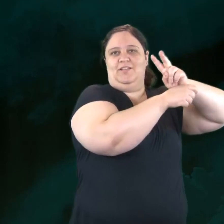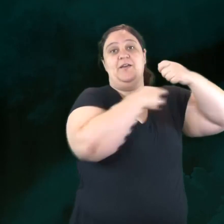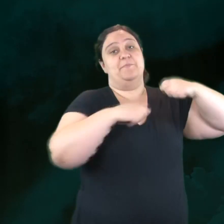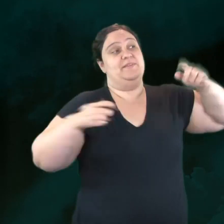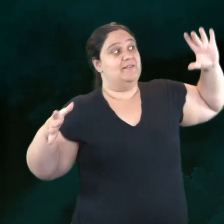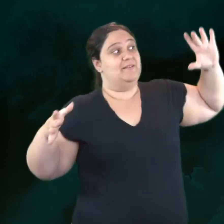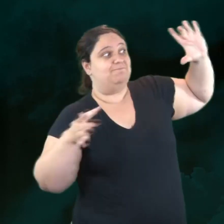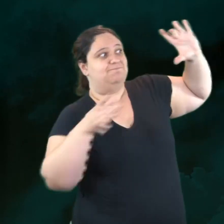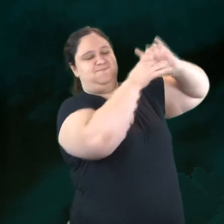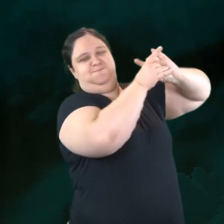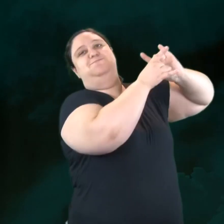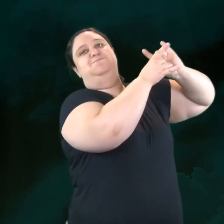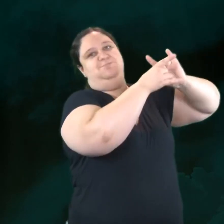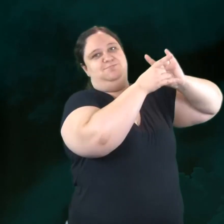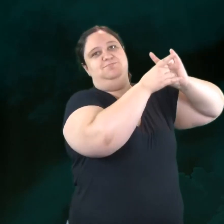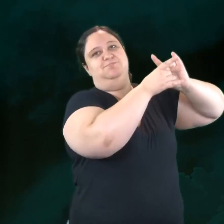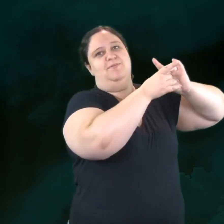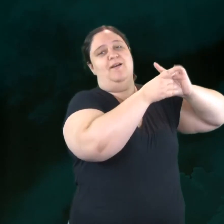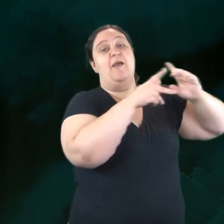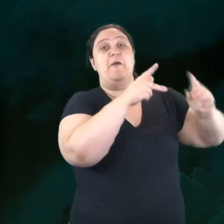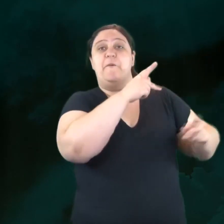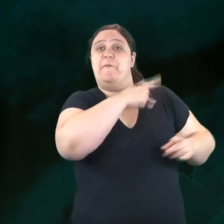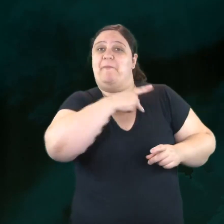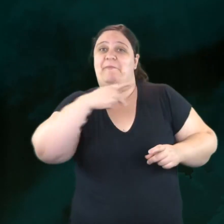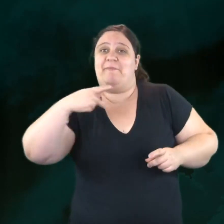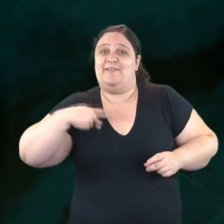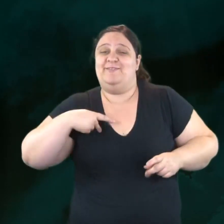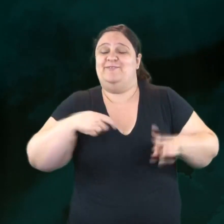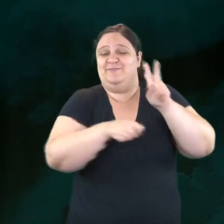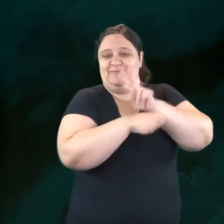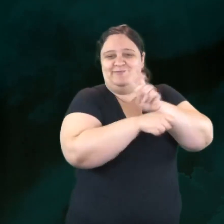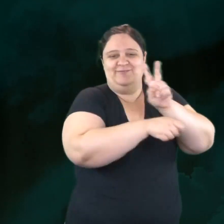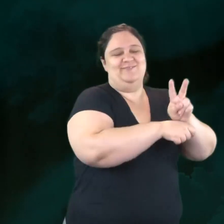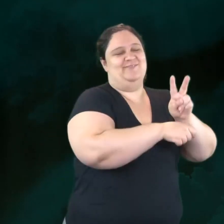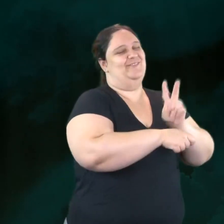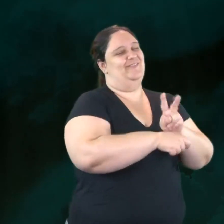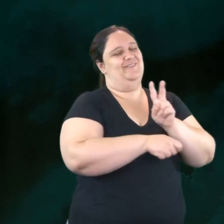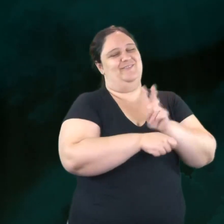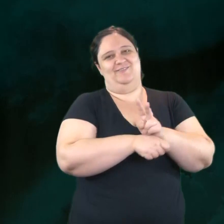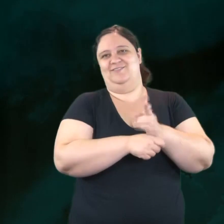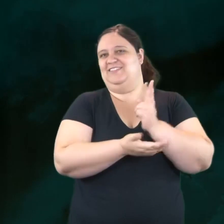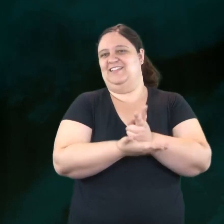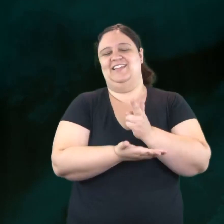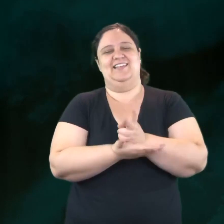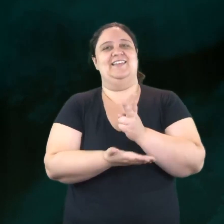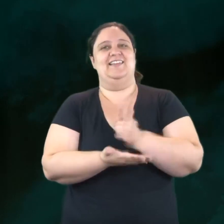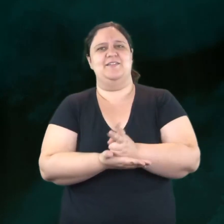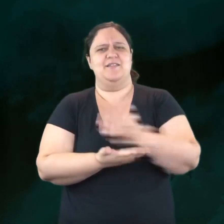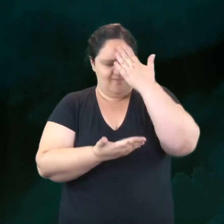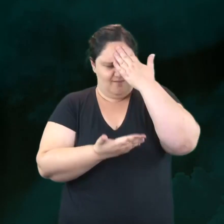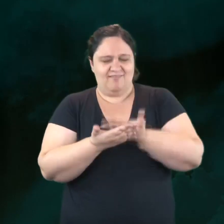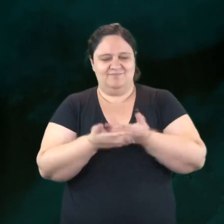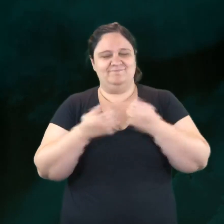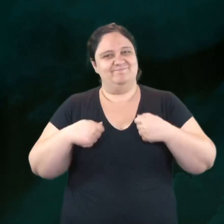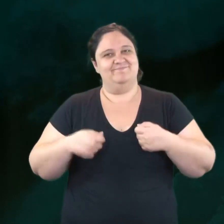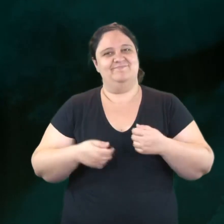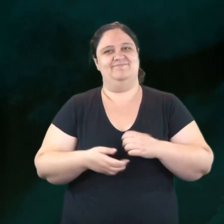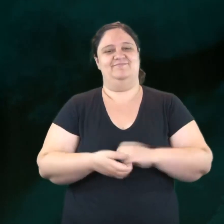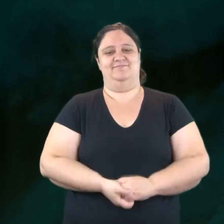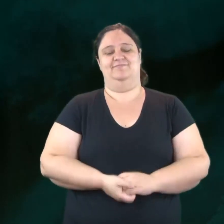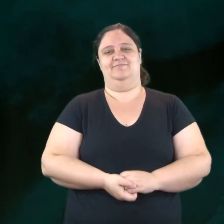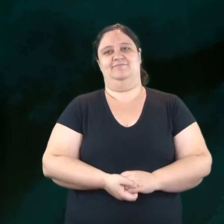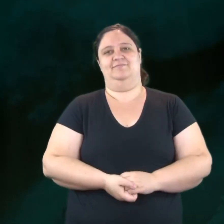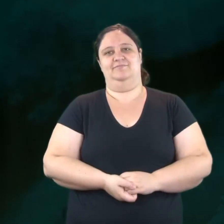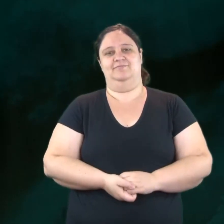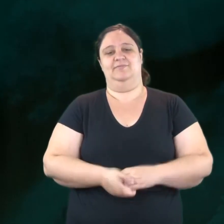a Ele, Ele é o bom pastor. Ele cuida de todas as tuas necessidades. Acredite nisso.